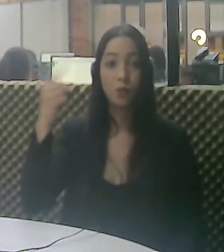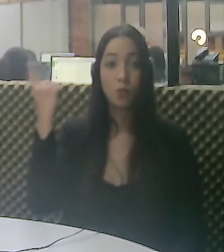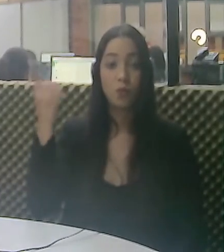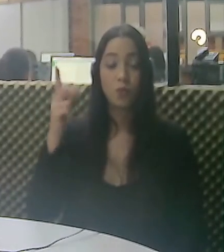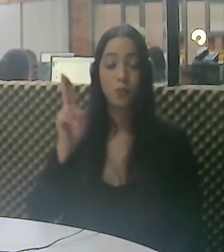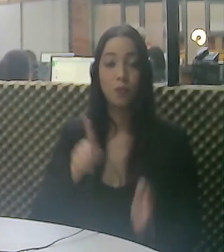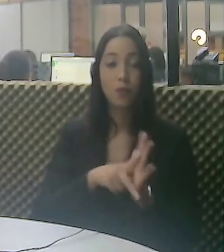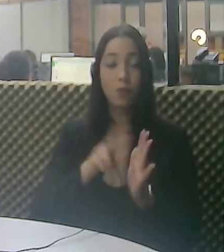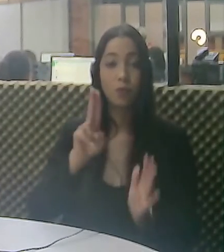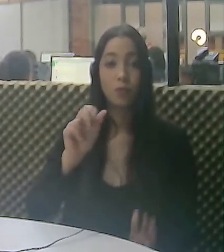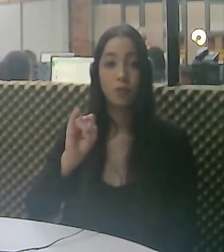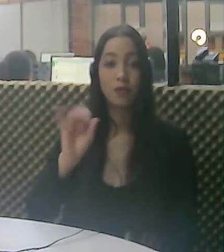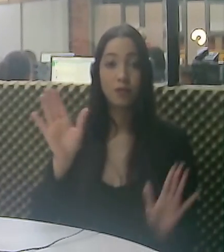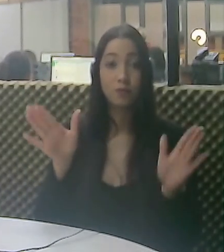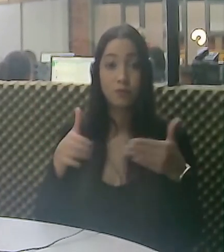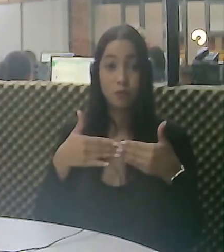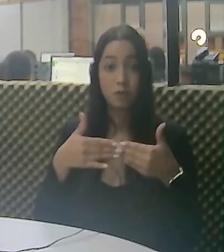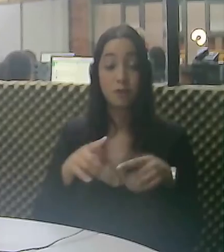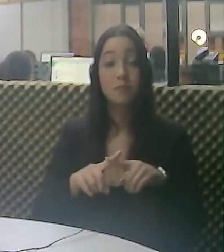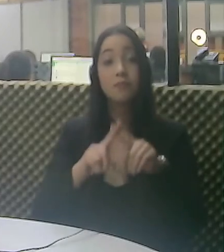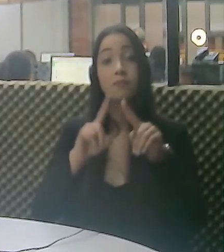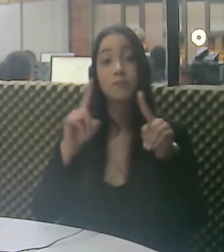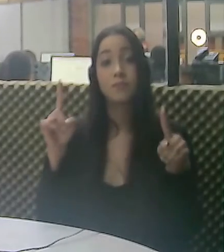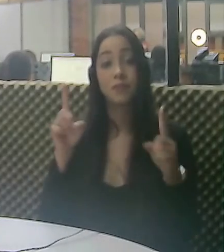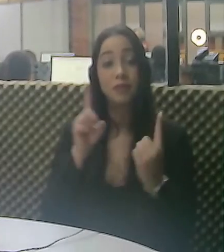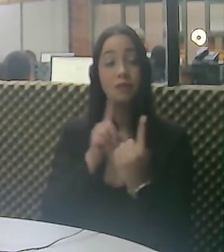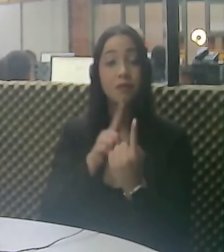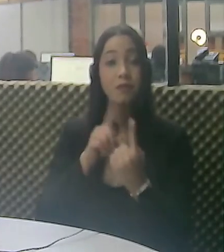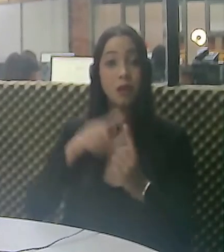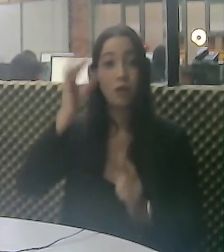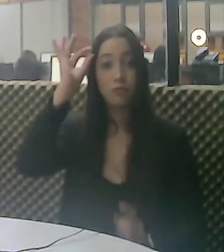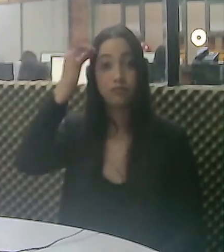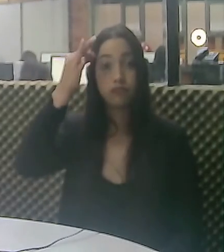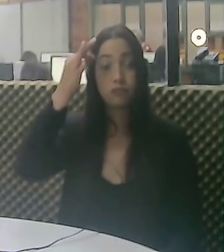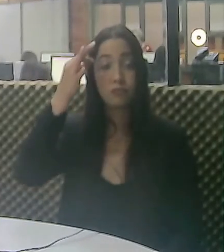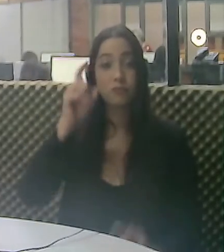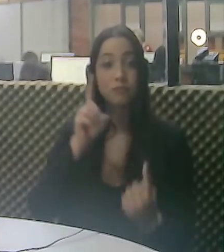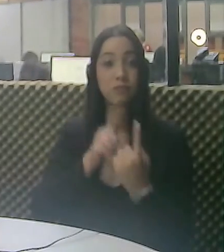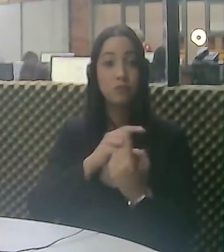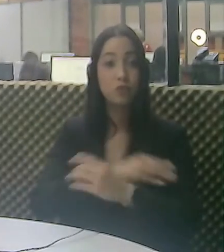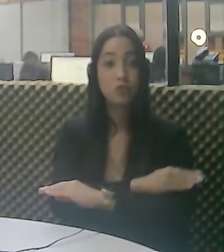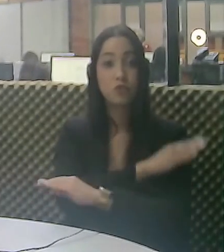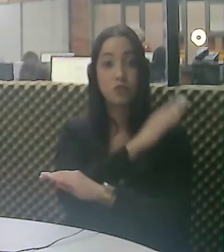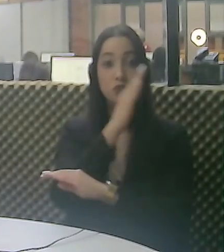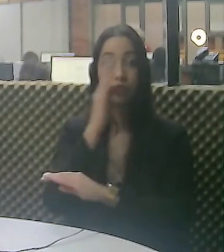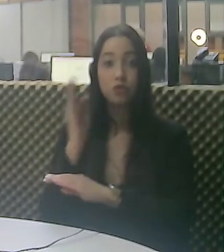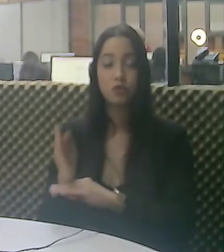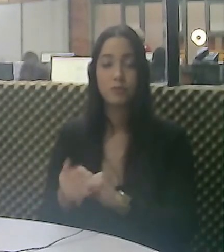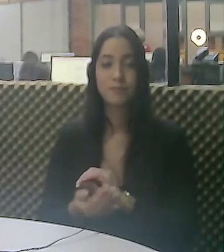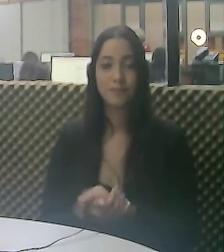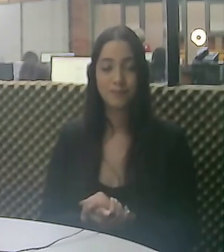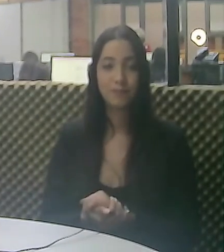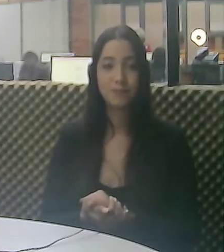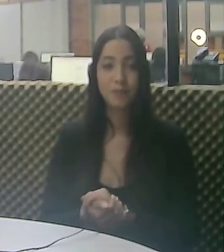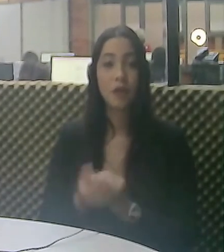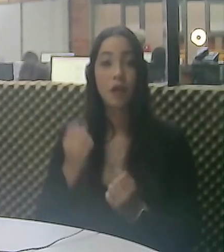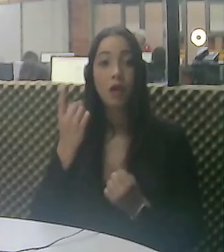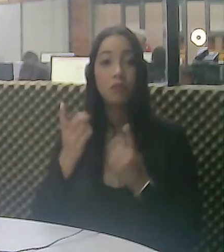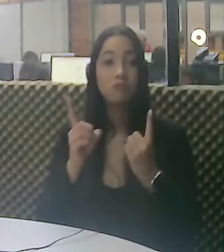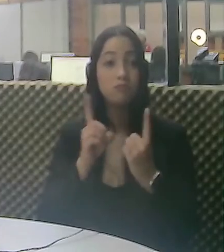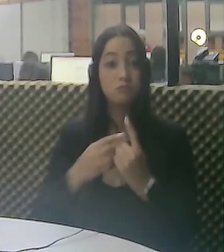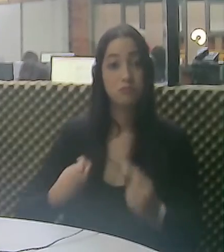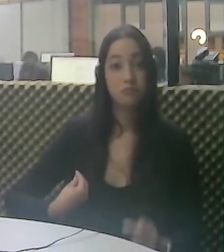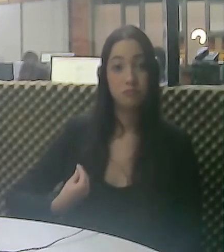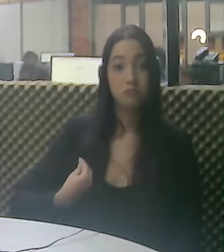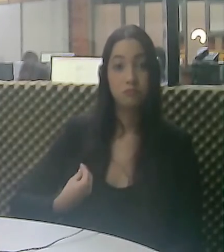das Uai estarão fechados mas os prontas atenderão o dia todo 24 horas alguns atendimentos